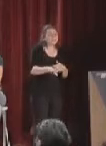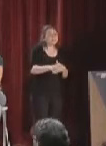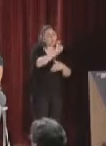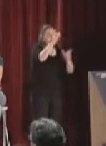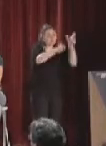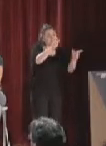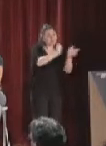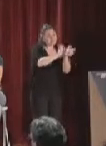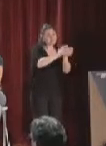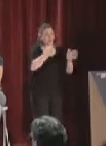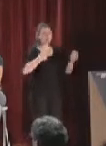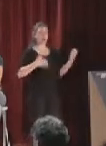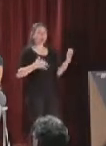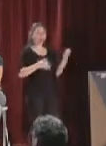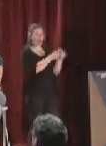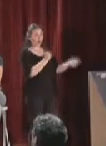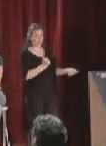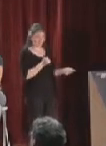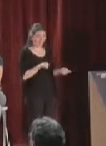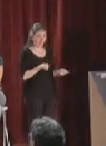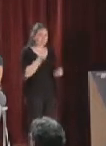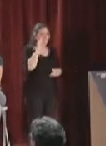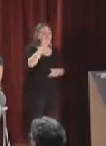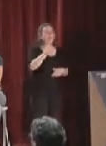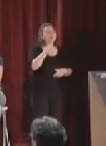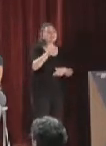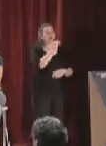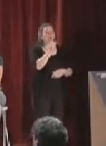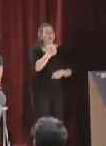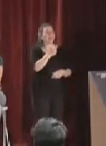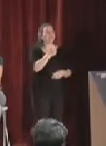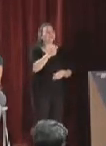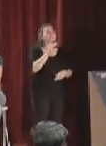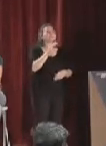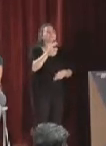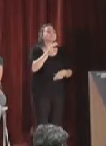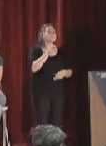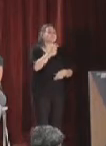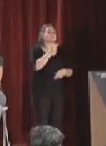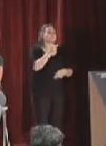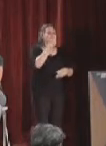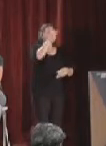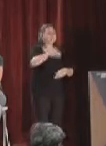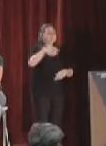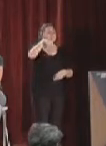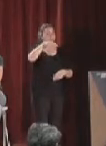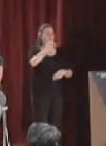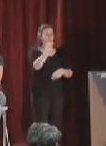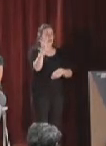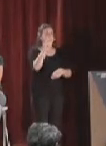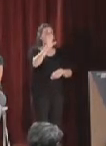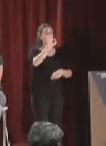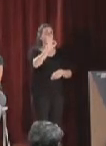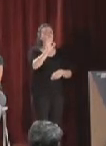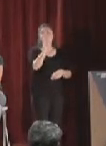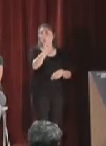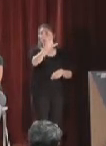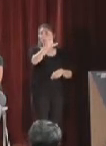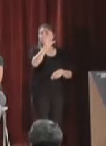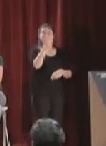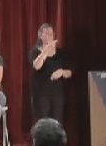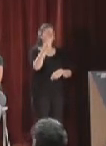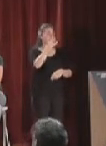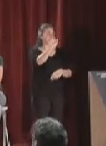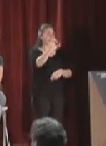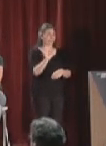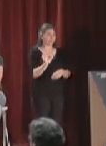E que todos as disfrutemos. Esta é unha canción de Nacho Vegas feita para a plataforma antidesafiuzamentos, porque